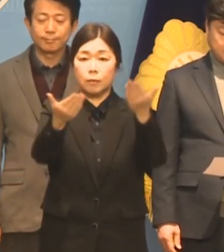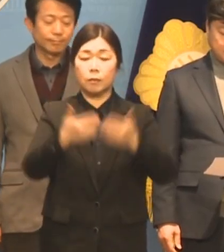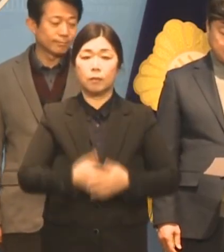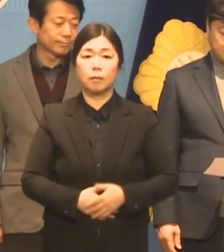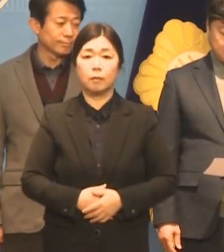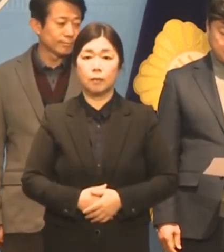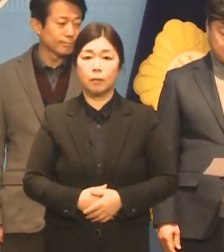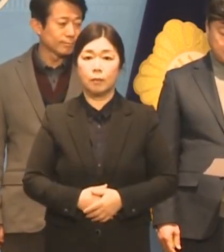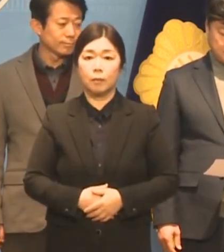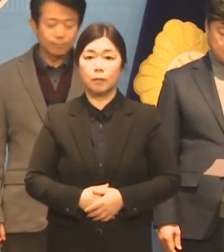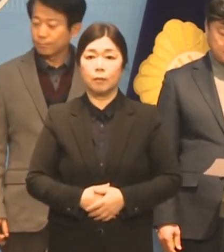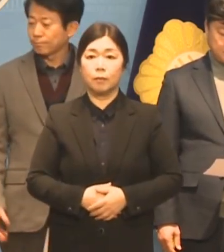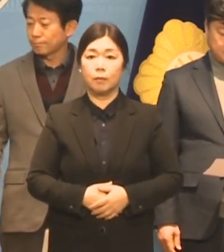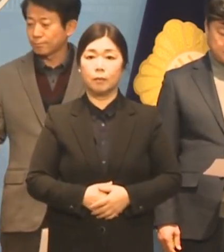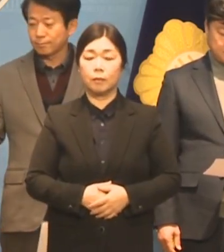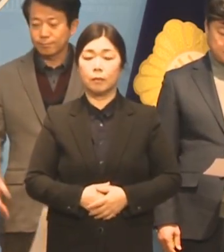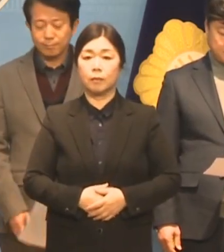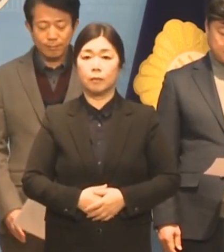발표하겠습니다.